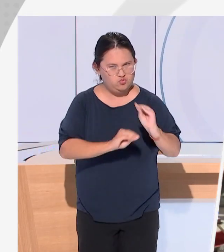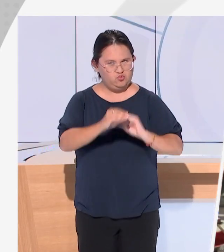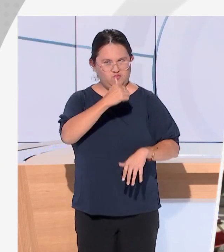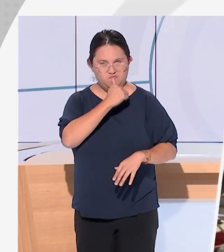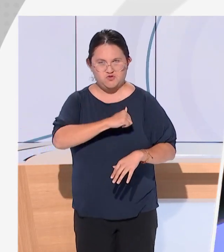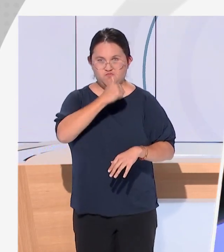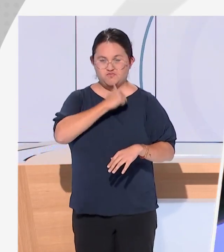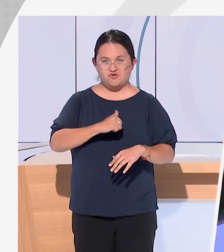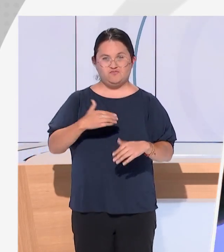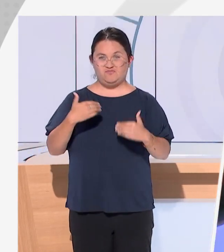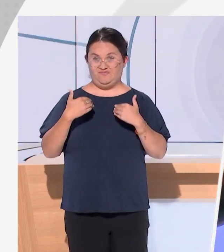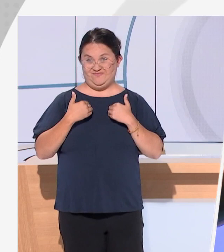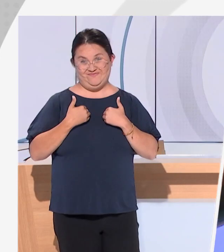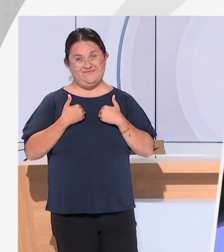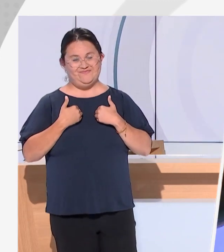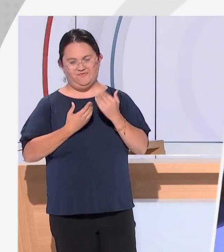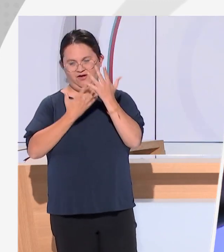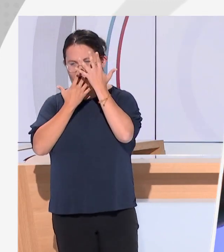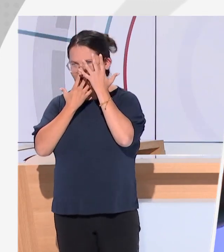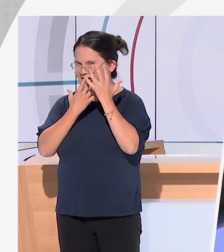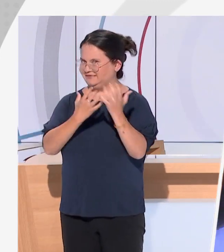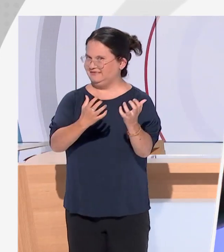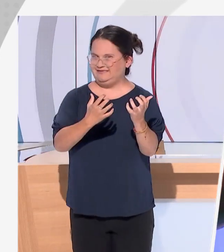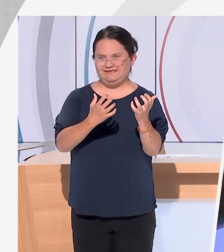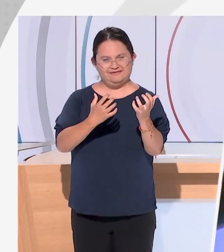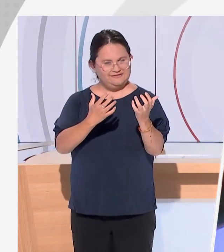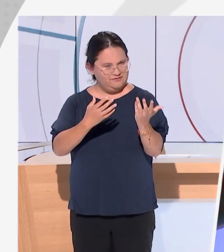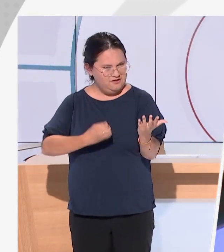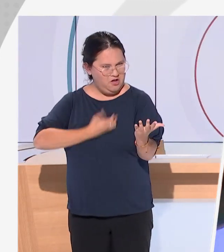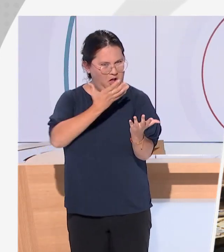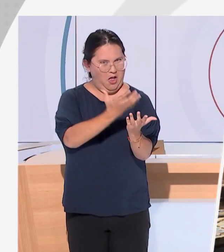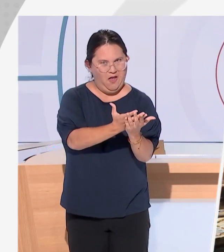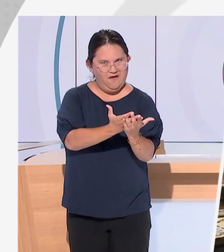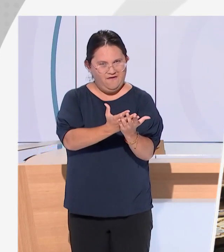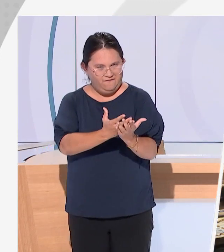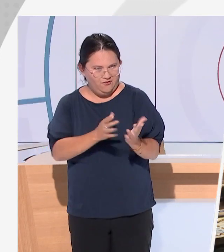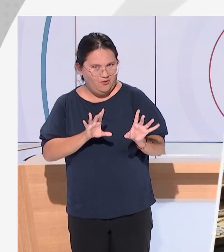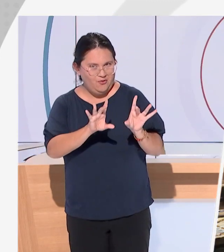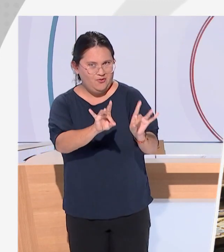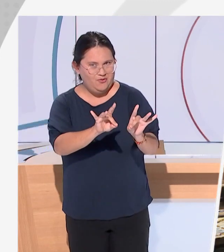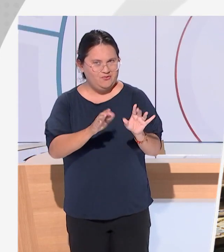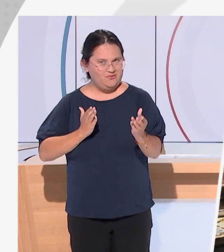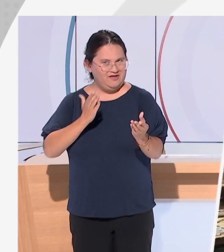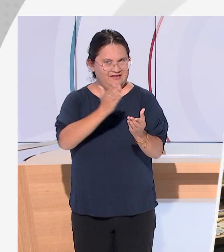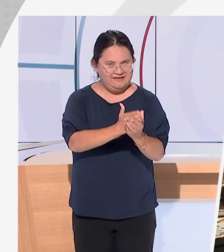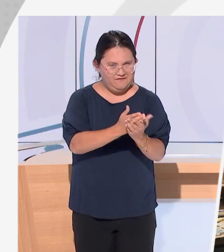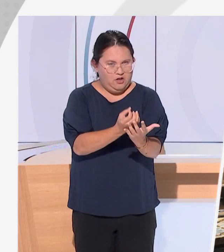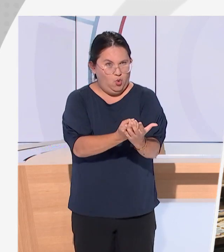Je suis séduit de pouvoir intervenir sur ces œuvres et puis de leur redonner un peu